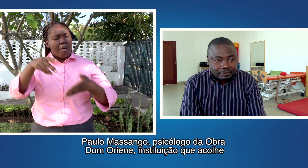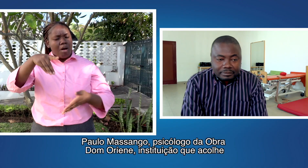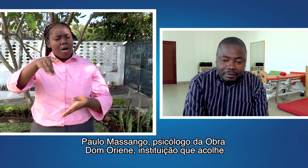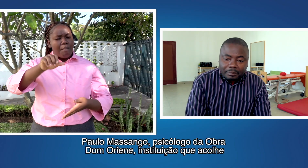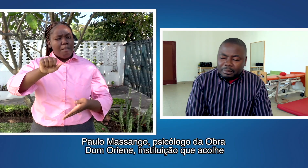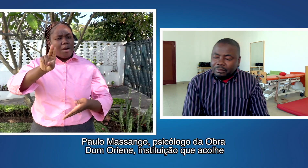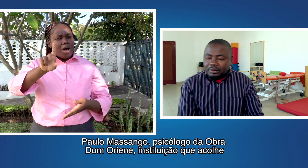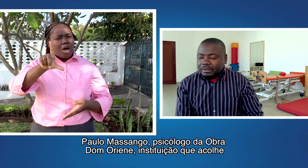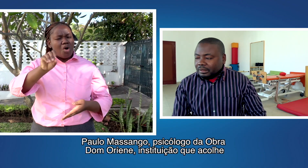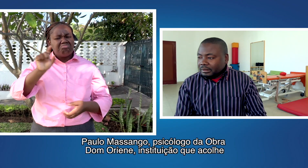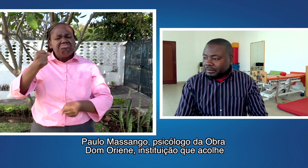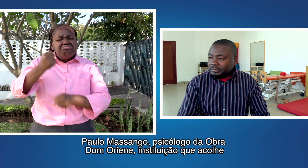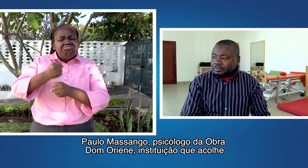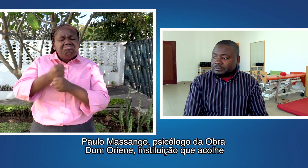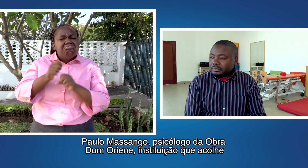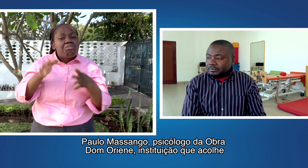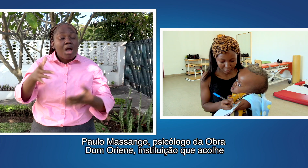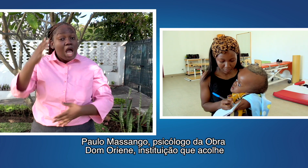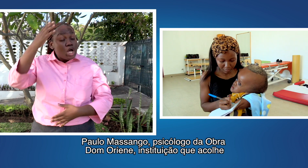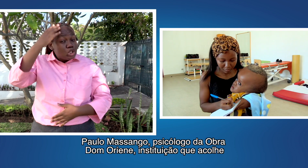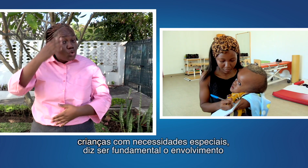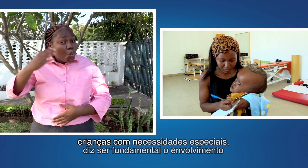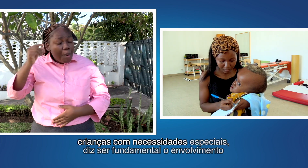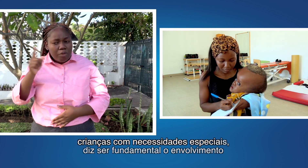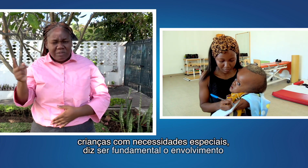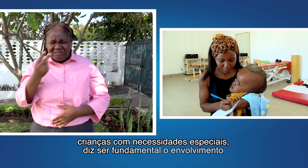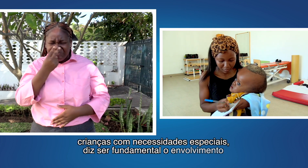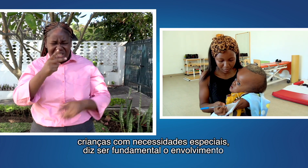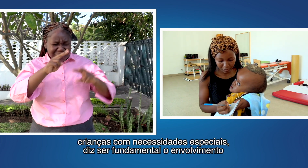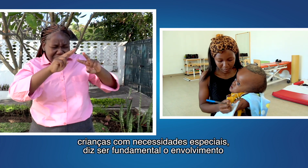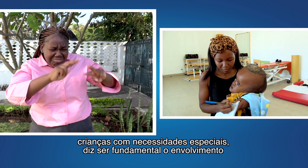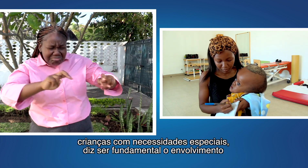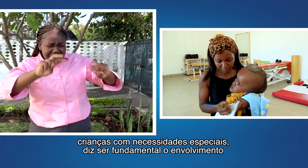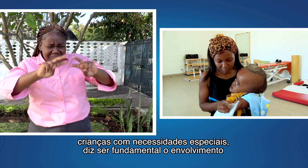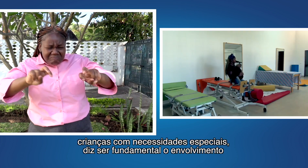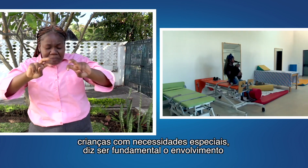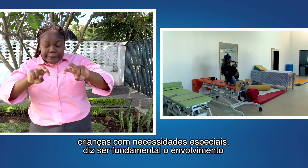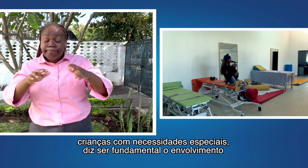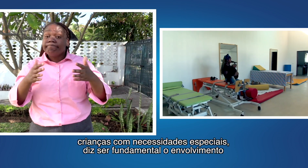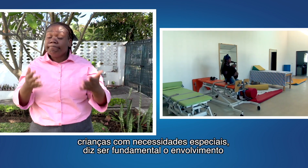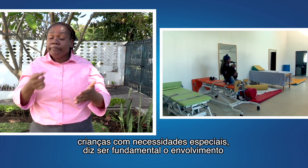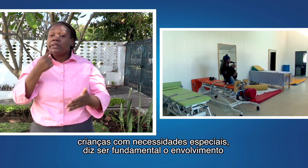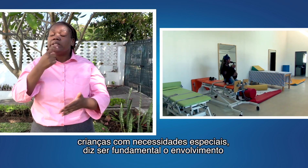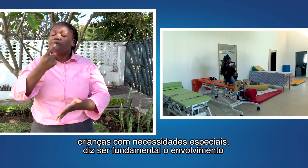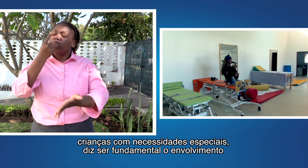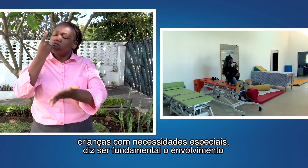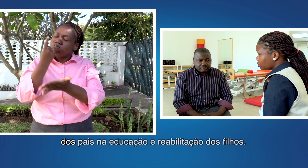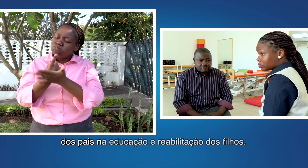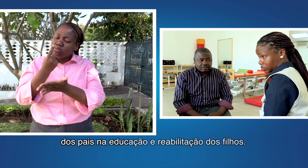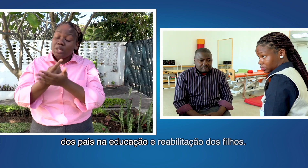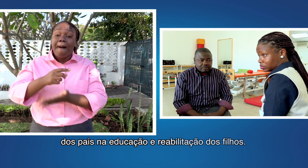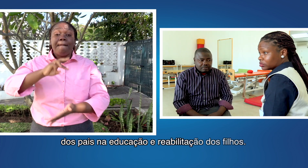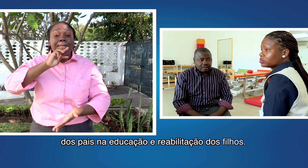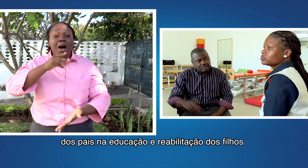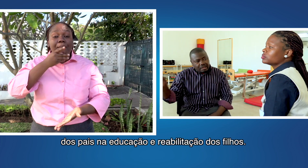Massango, psicólogo da obra Dom Orion, instituição que acolhe crianças com necessidades especiais, diz ser fundamental o